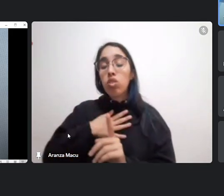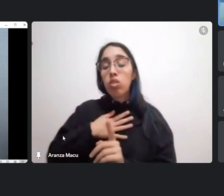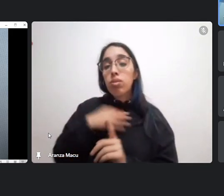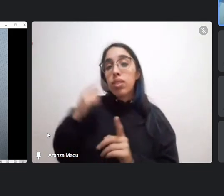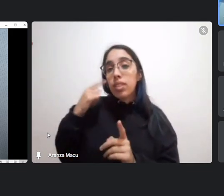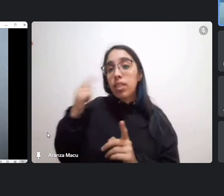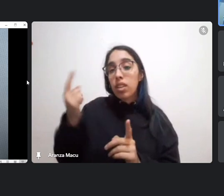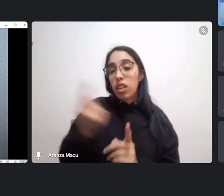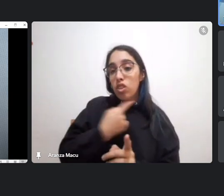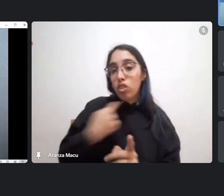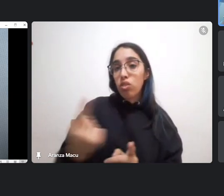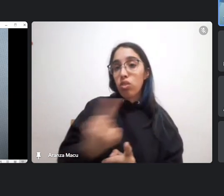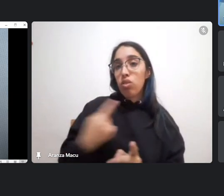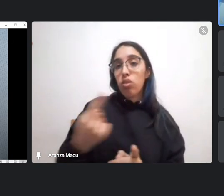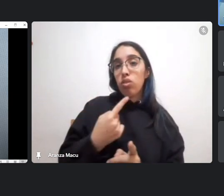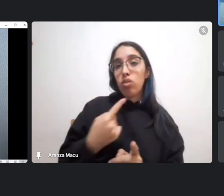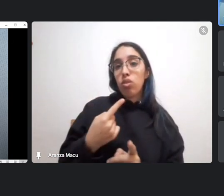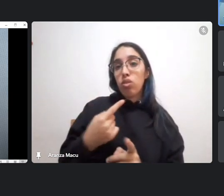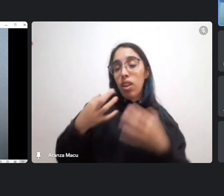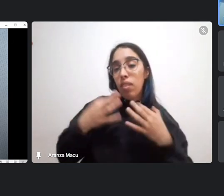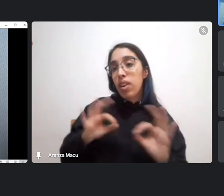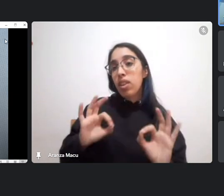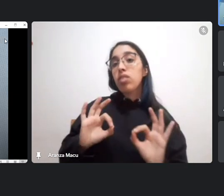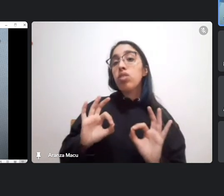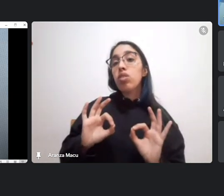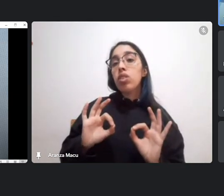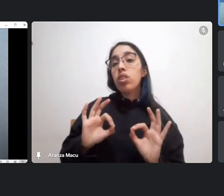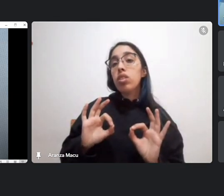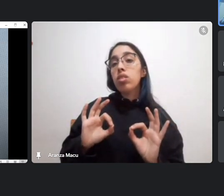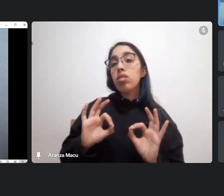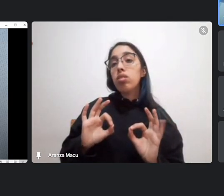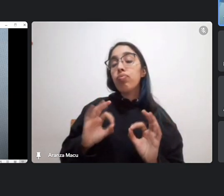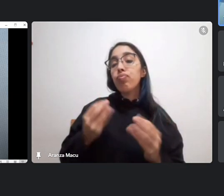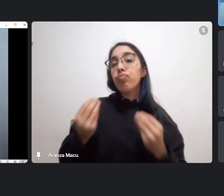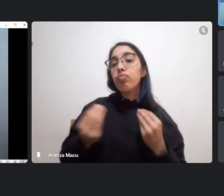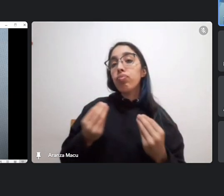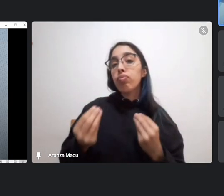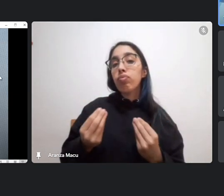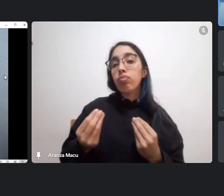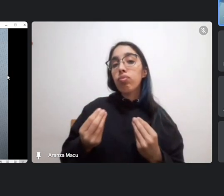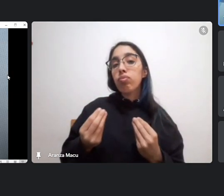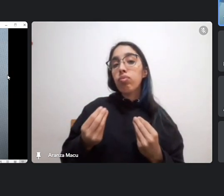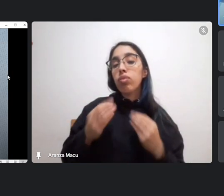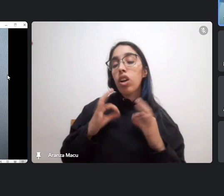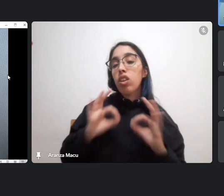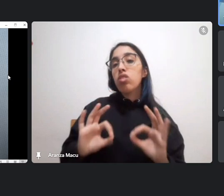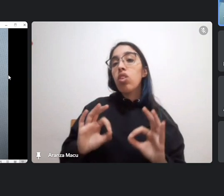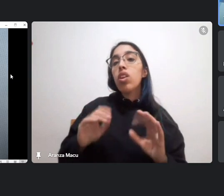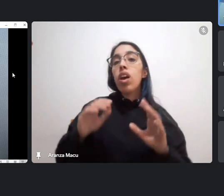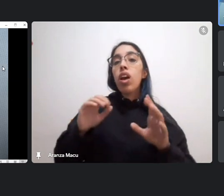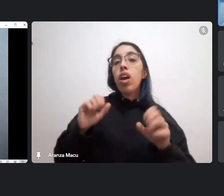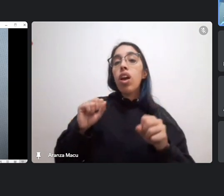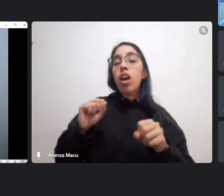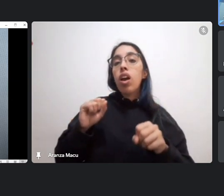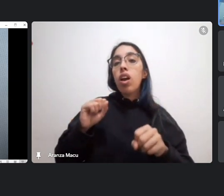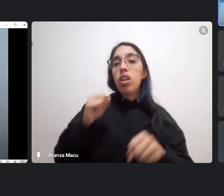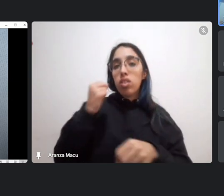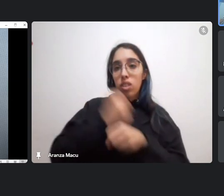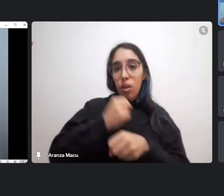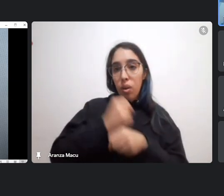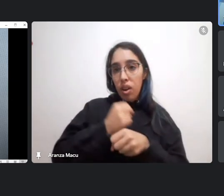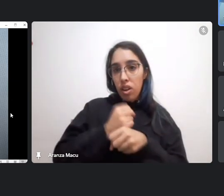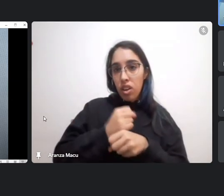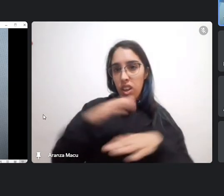receso trabajen con la actividad 20 y la 21. La 20 tiene